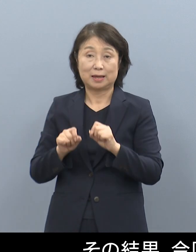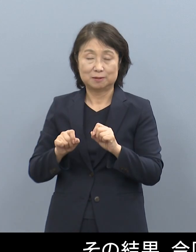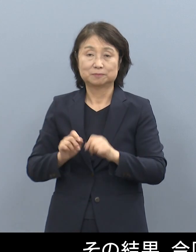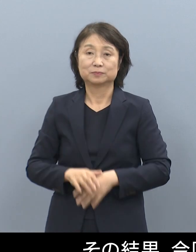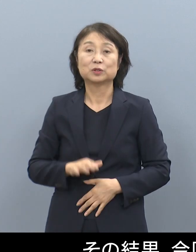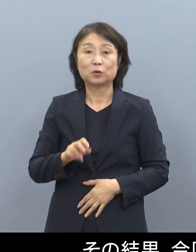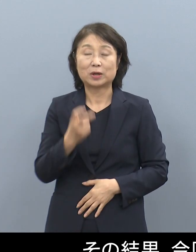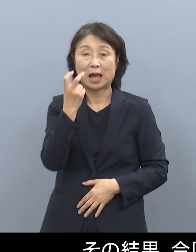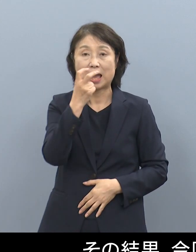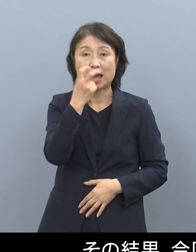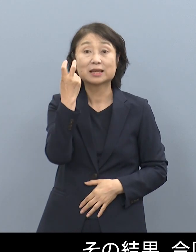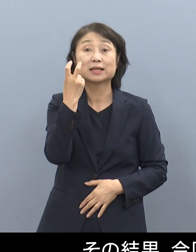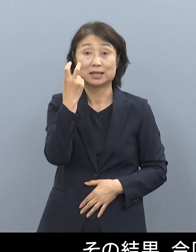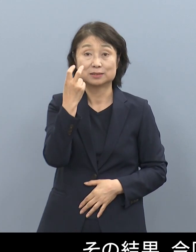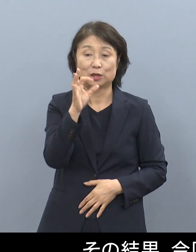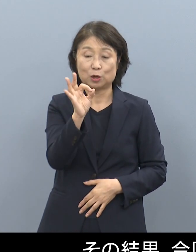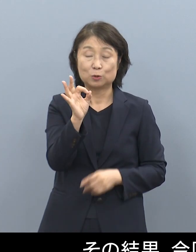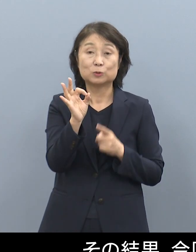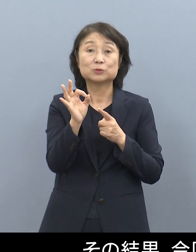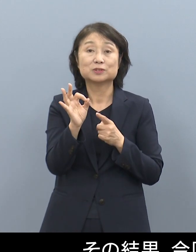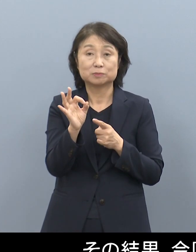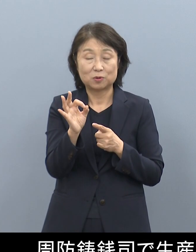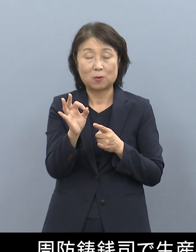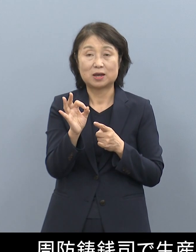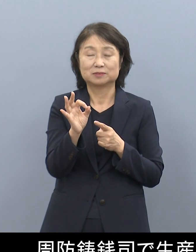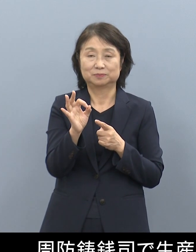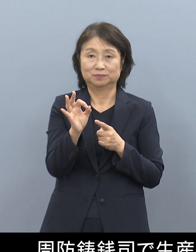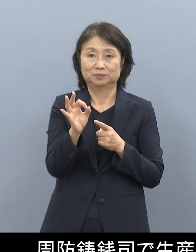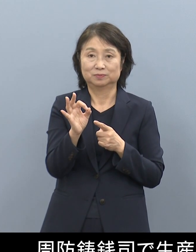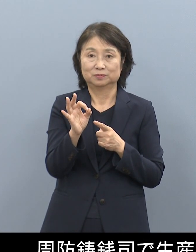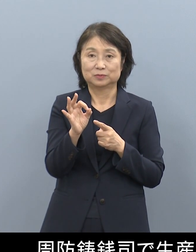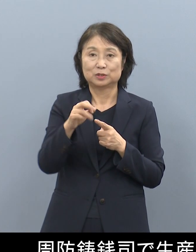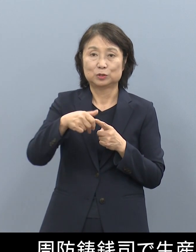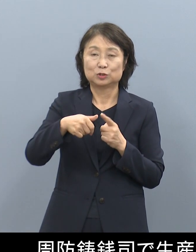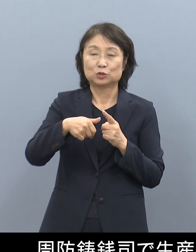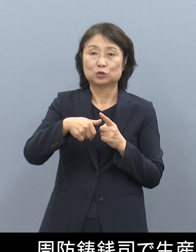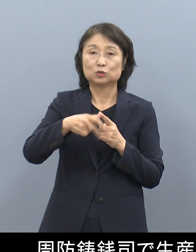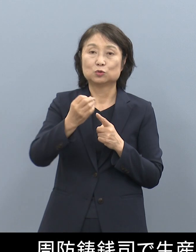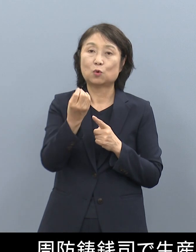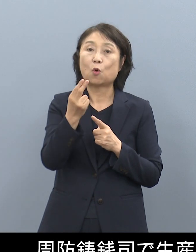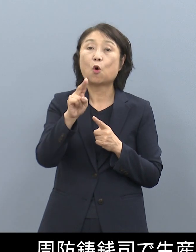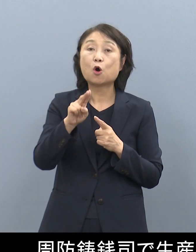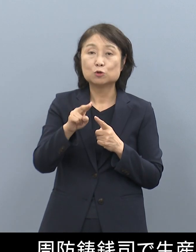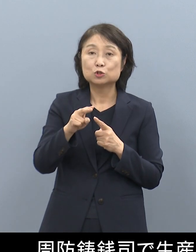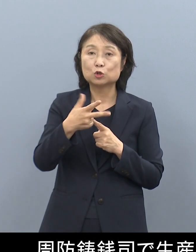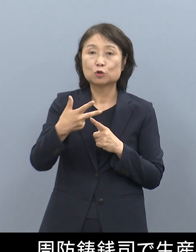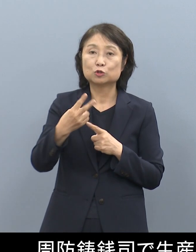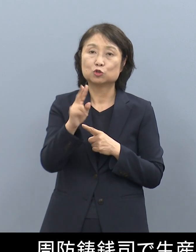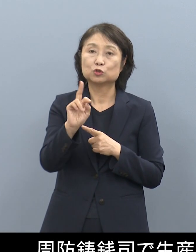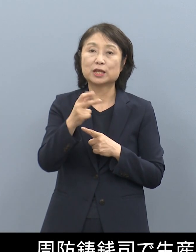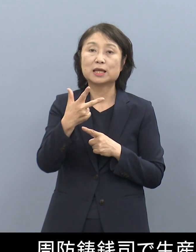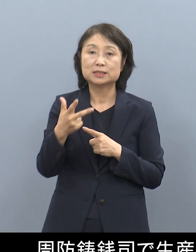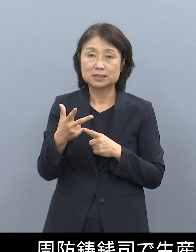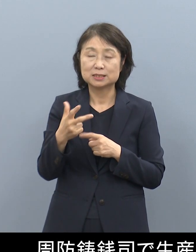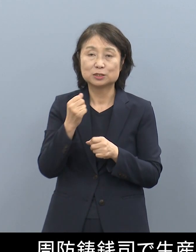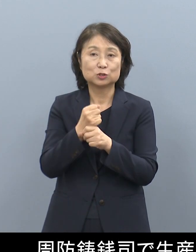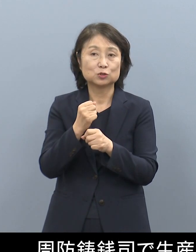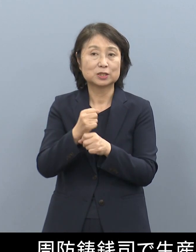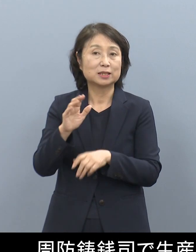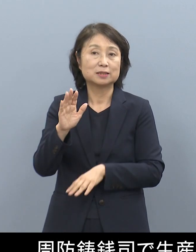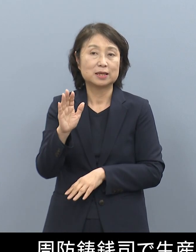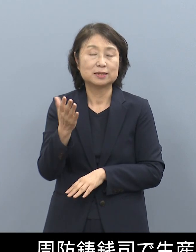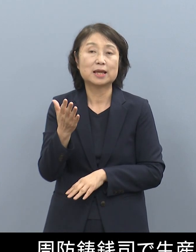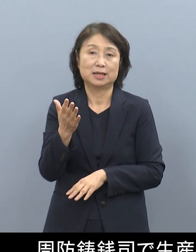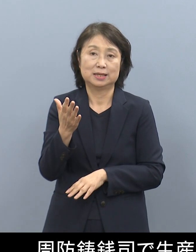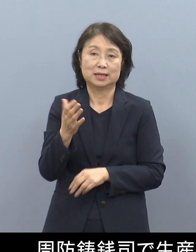今回発見された附樹新報は周防の樹泉市で生産された未使用の完成